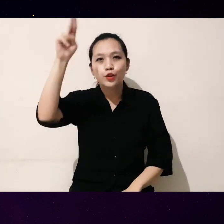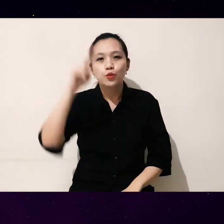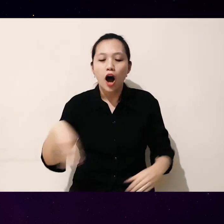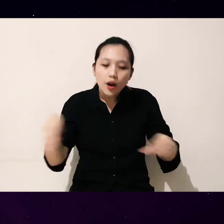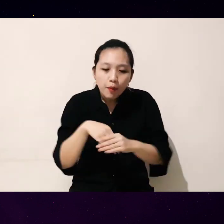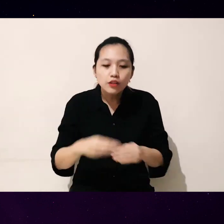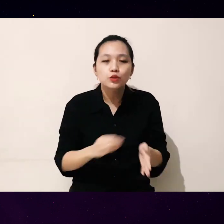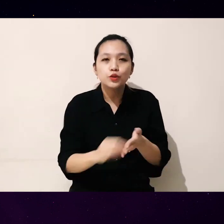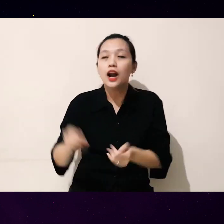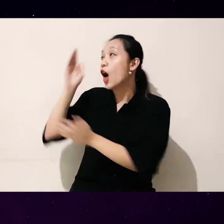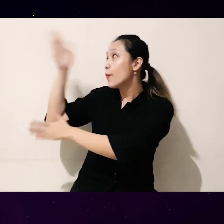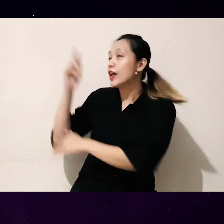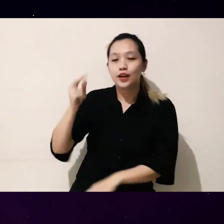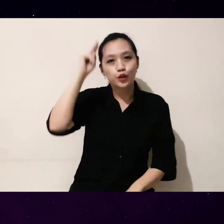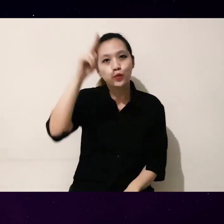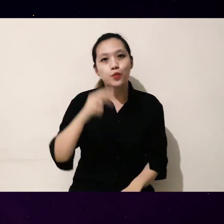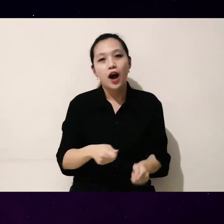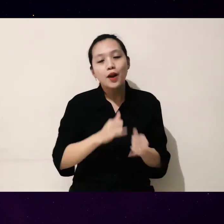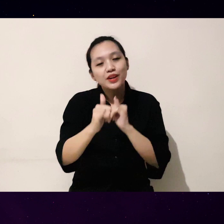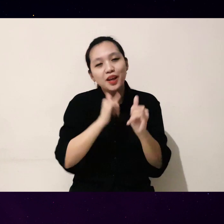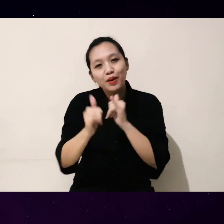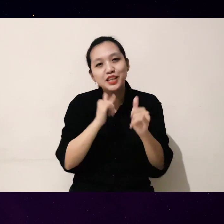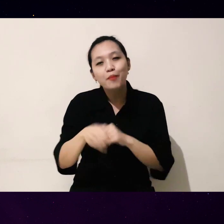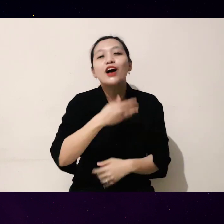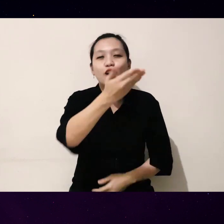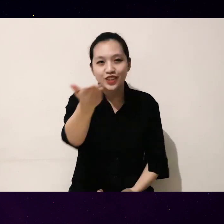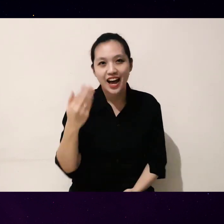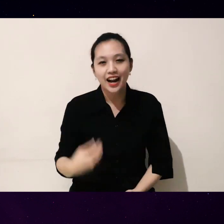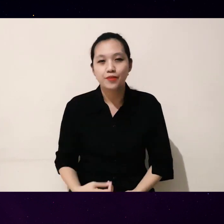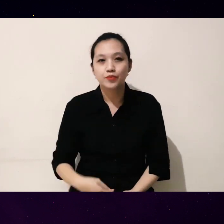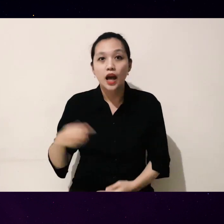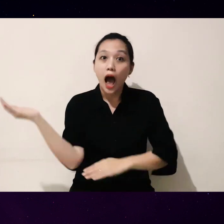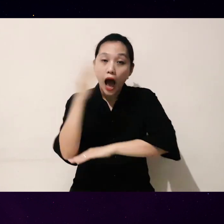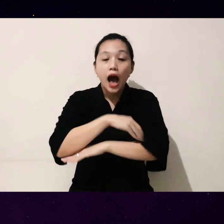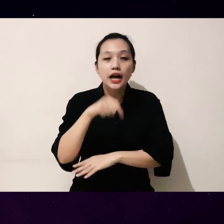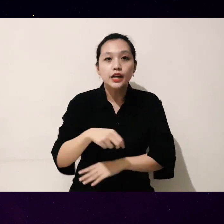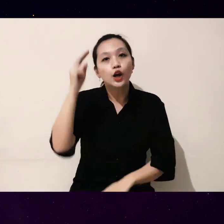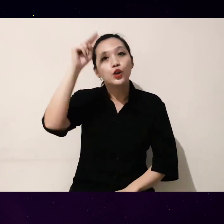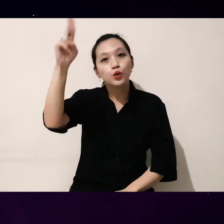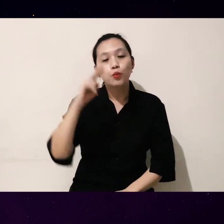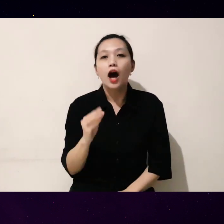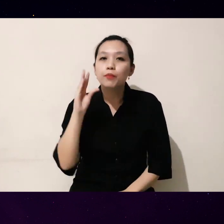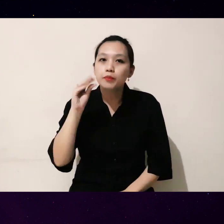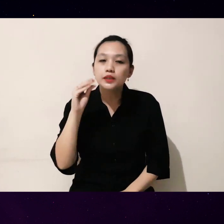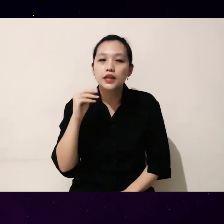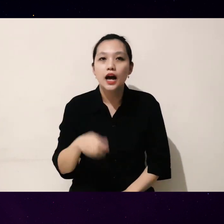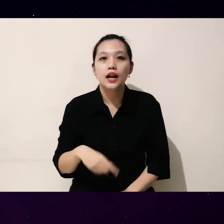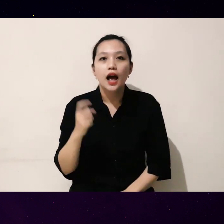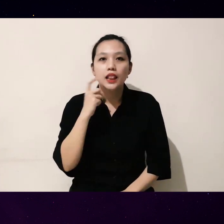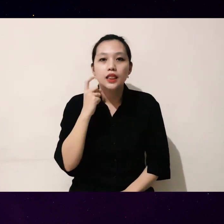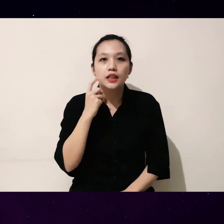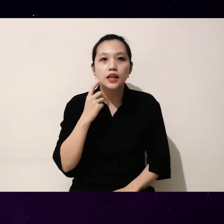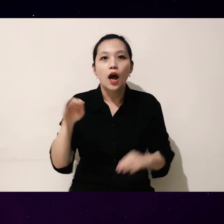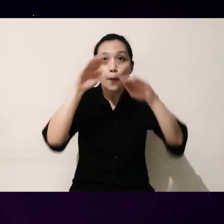hadirat-Nya bersama-sama dengan setiap Anda. Hari ini Tuhan ingin berbicara kepada Anda dan kepada saya tentang postur